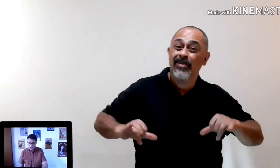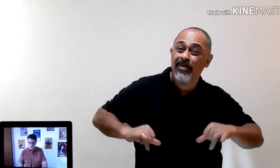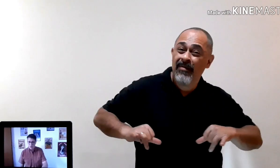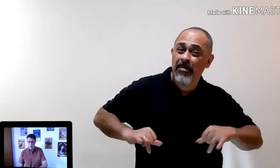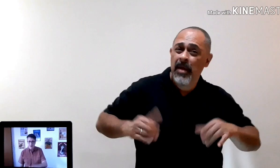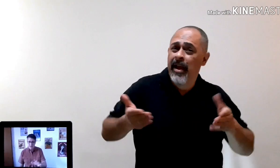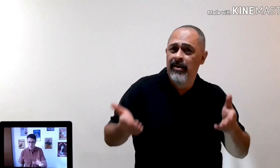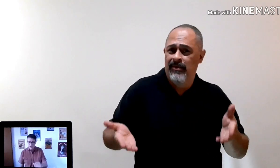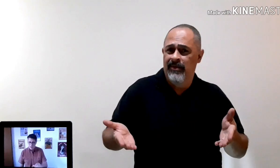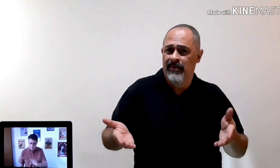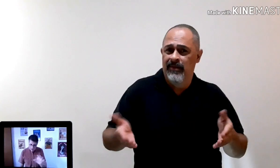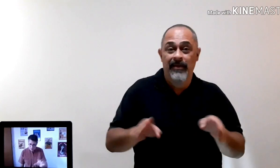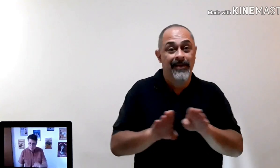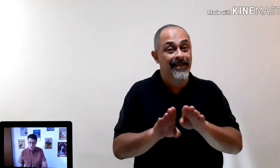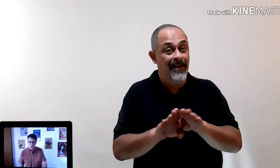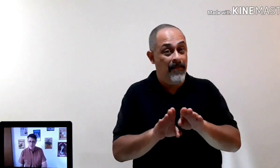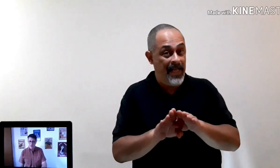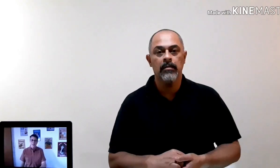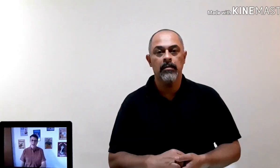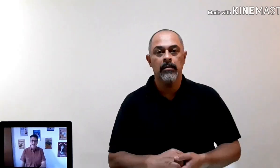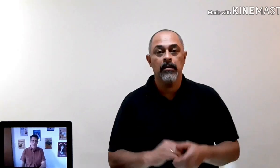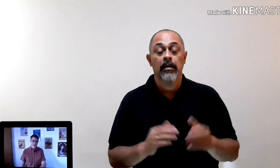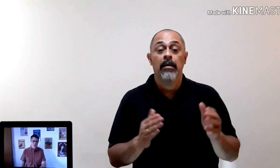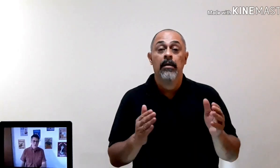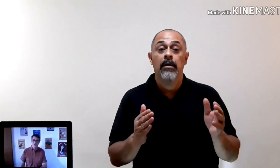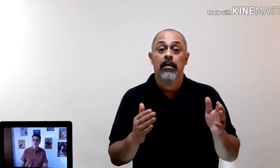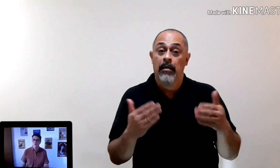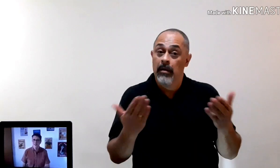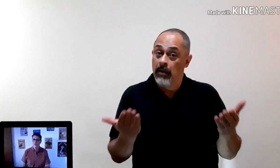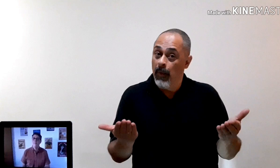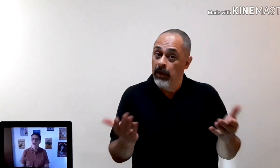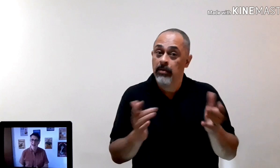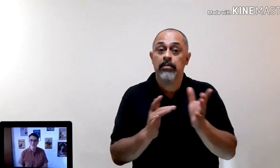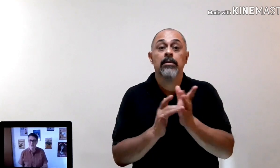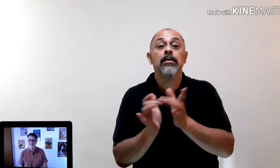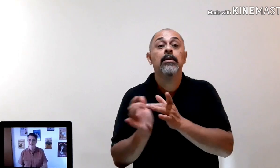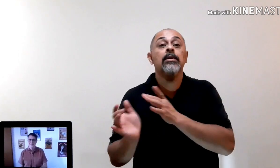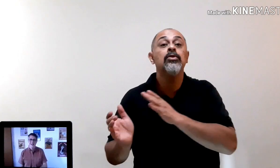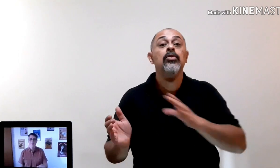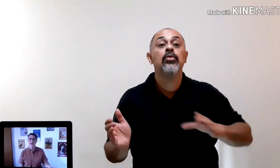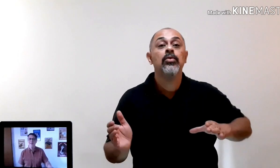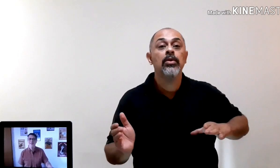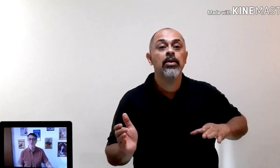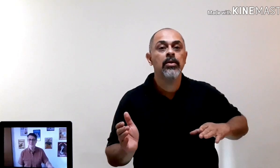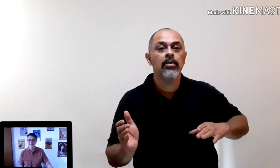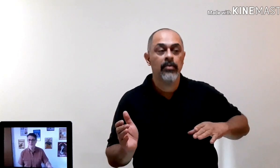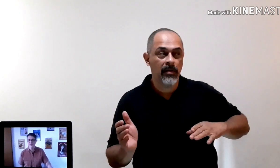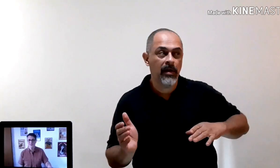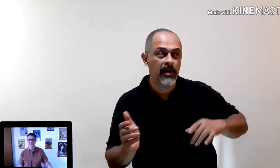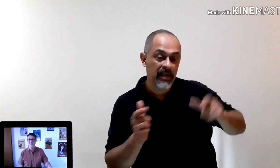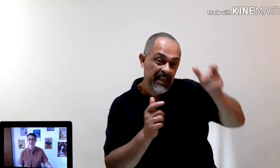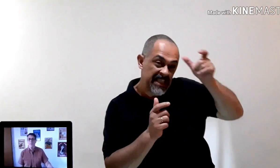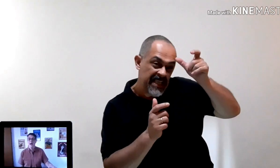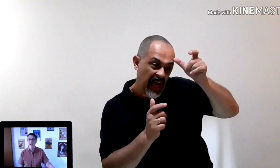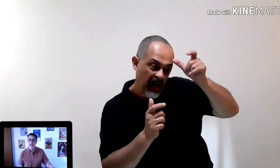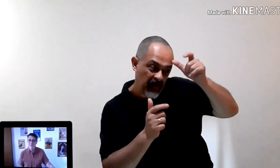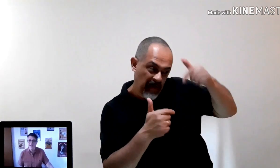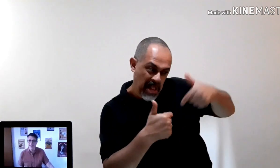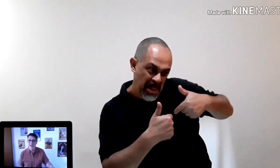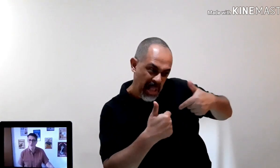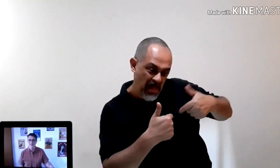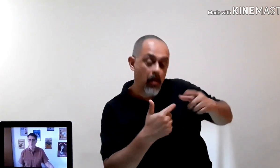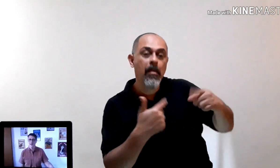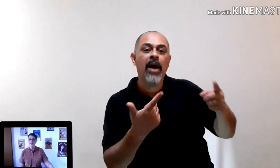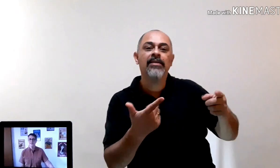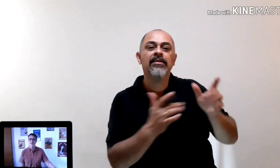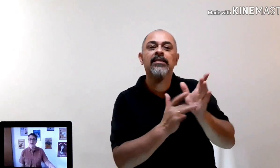responde da seguinte forma, né? Então, rapidamente, Jesus respondendo com a palavra. A palavra é a nossa fonte, a